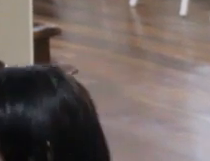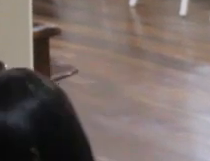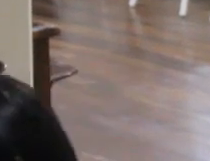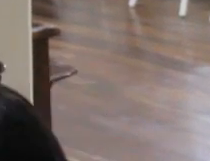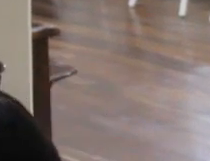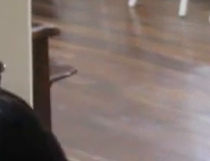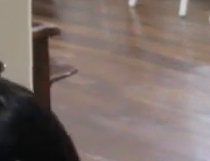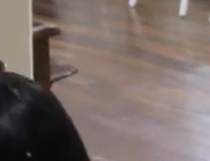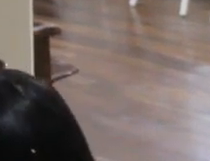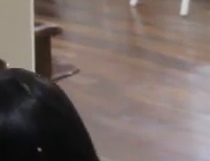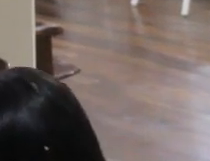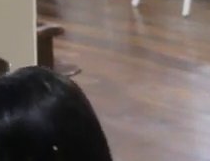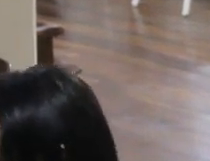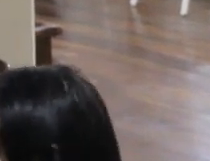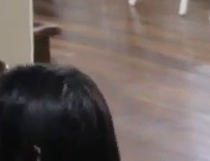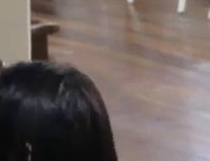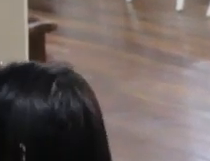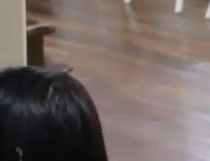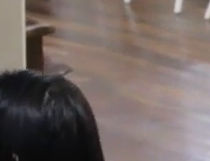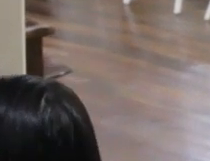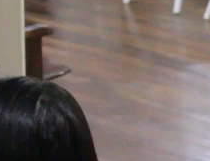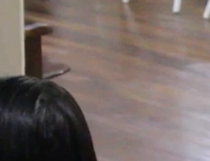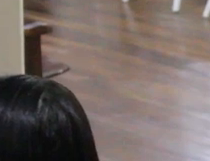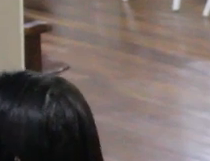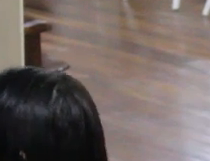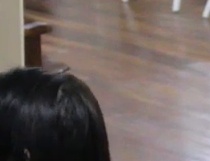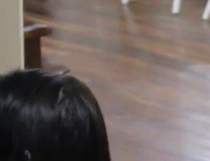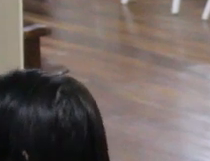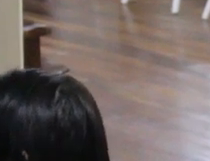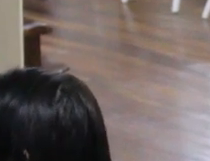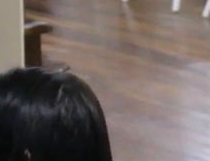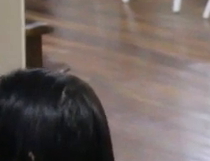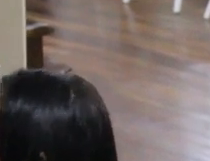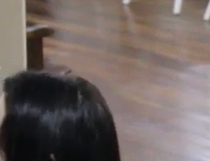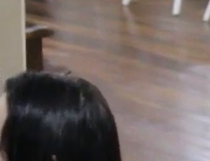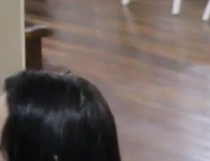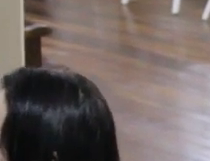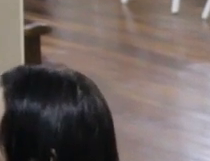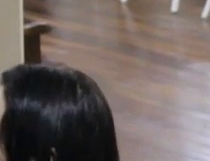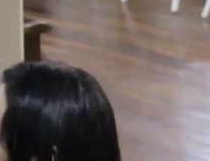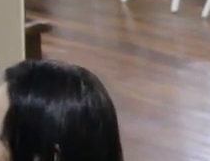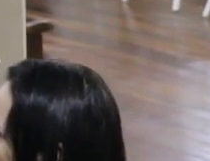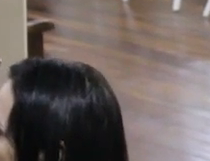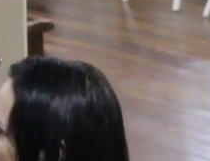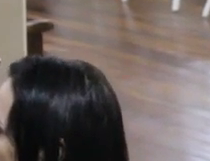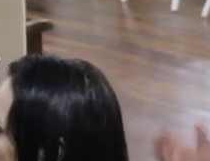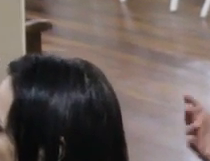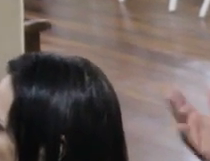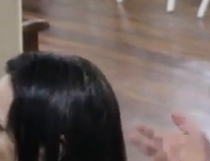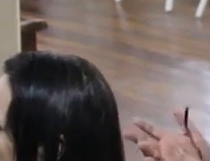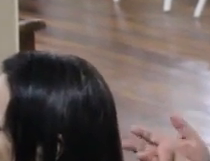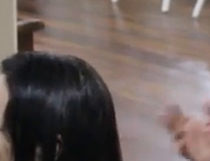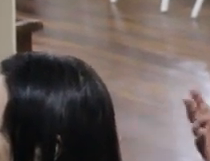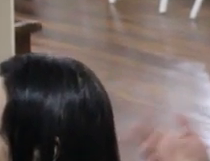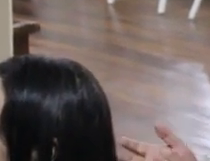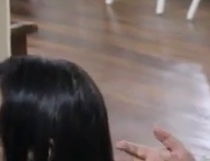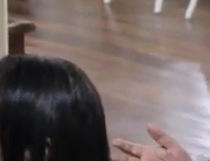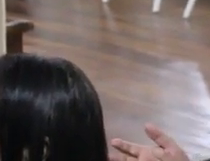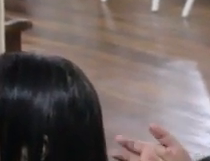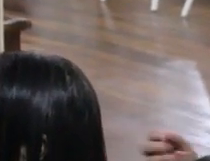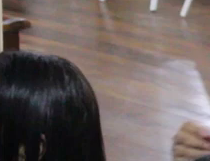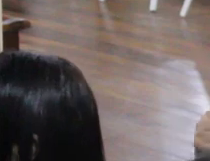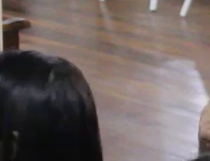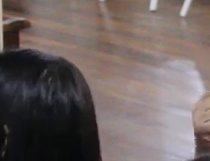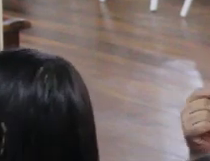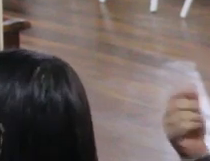o Ivan é diretor do Departamento Cultural, né, e veio com essa proposta, olha, como que nós podemos sacudir essa cidade de alguma